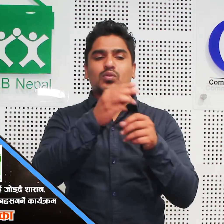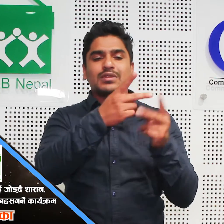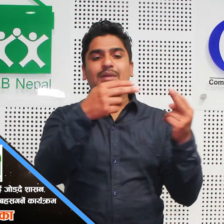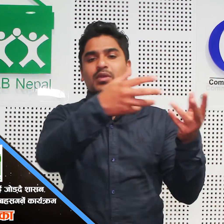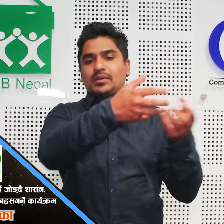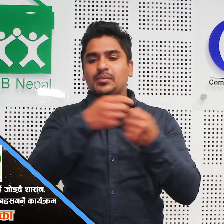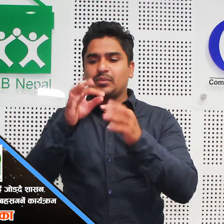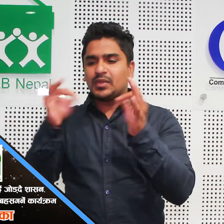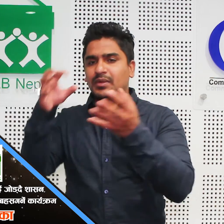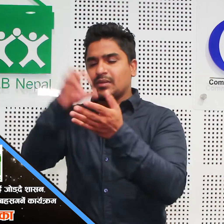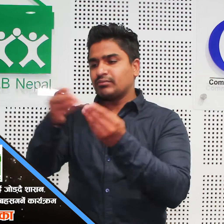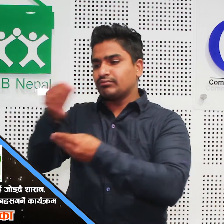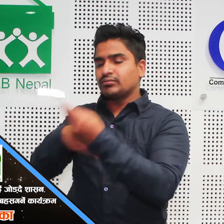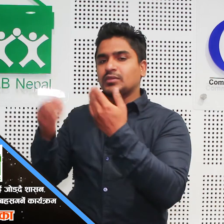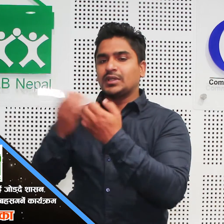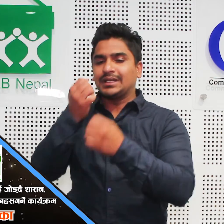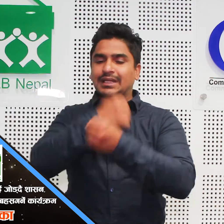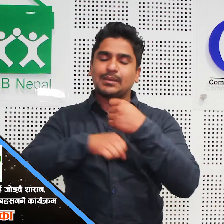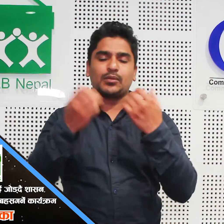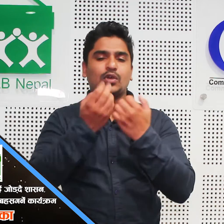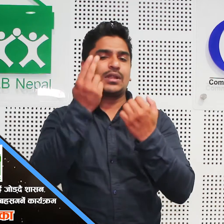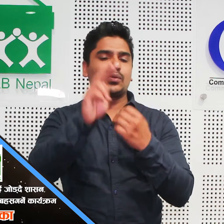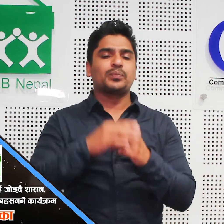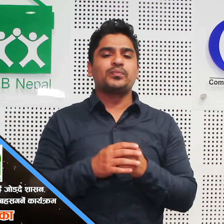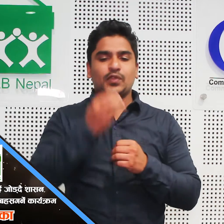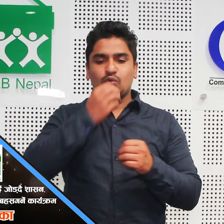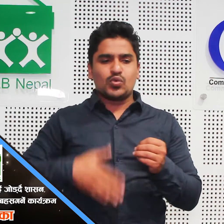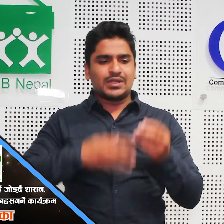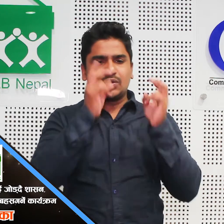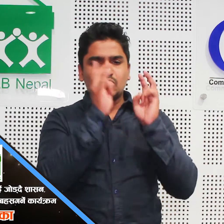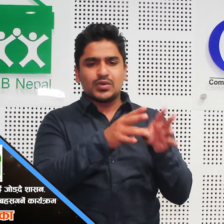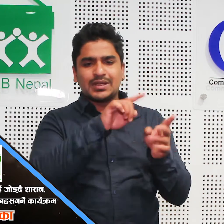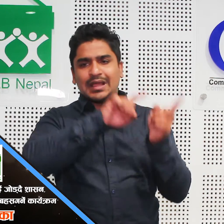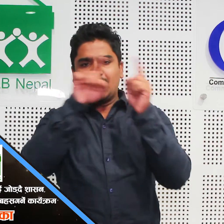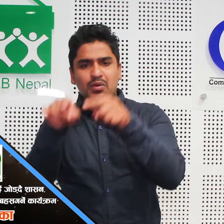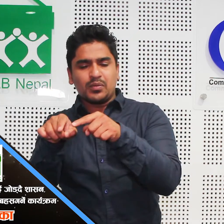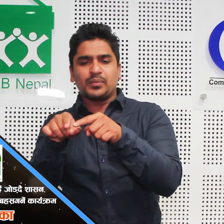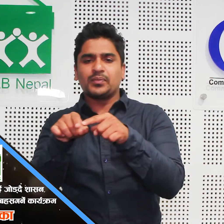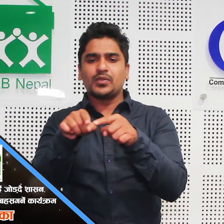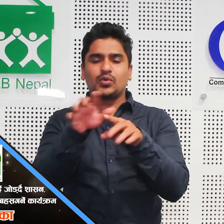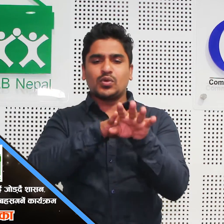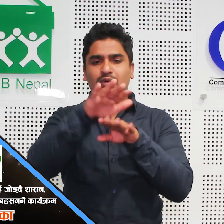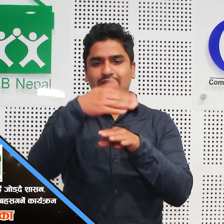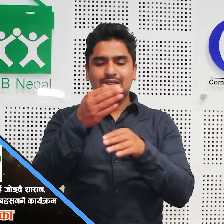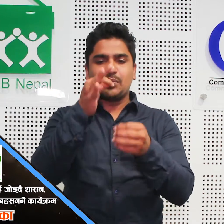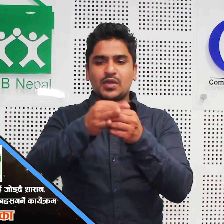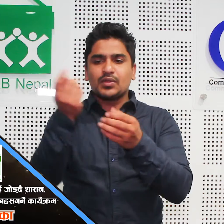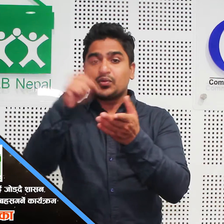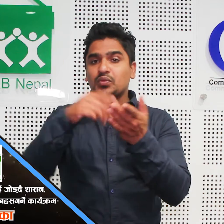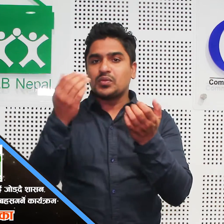विभिन्न ठाउँमा गएर बिक्री वितरण गर्ने क्रियाकलापहरू गरेका थियौँ। रोजगार गुमाएर यहाँ आउनुभएकाहरूलाई चाहिँ उहाँहरूको व्यवसाय सुरु गर्न सुदृढ गर्नको